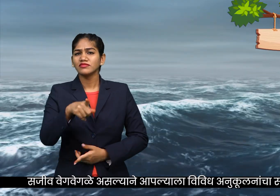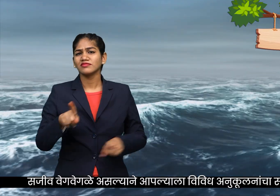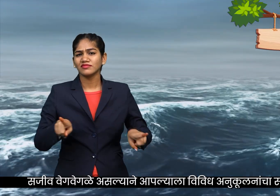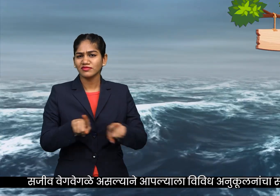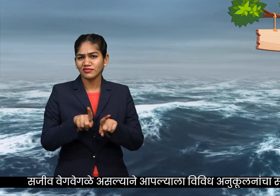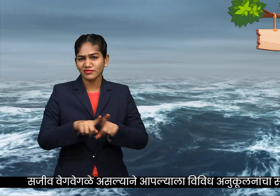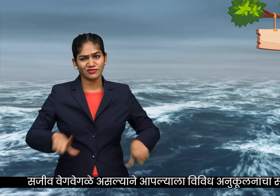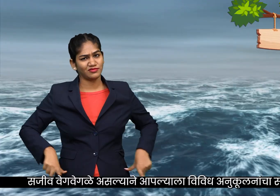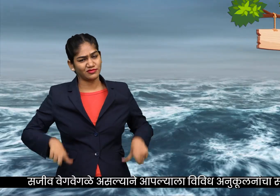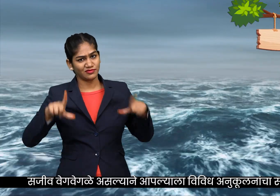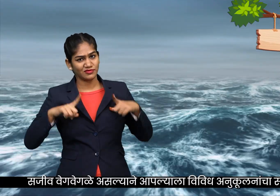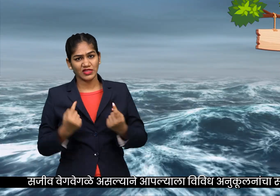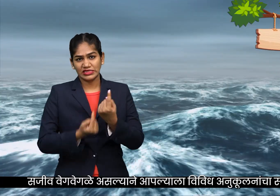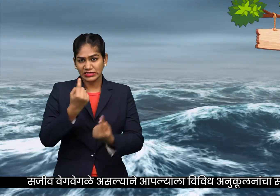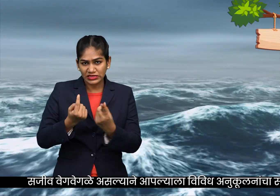सजीव वेगवेगळे